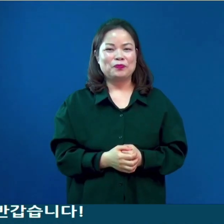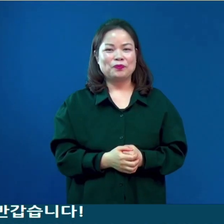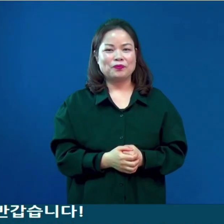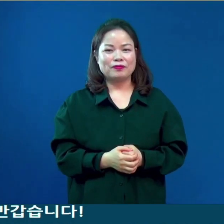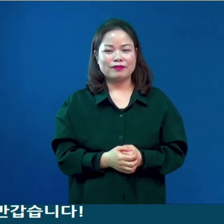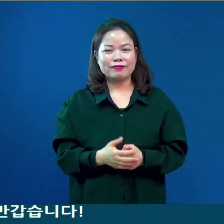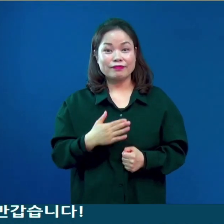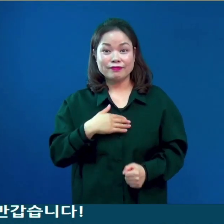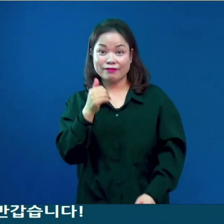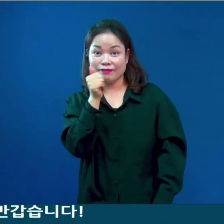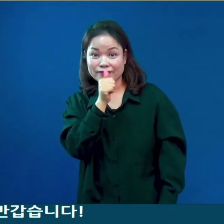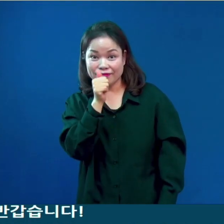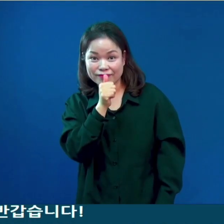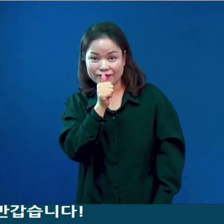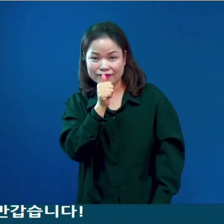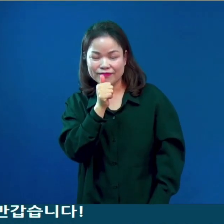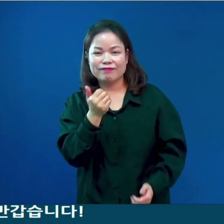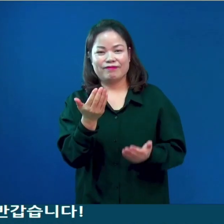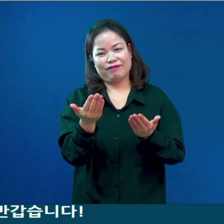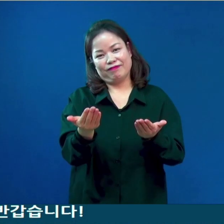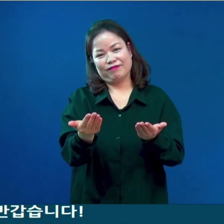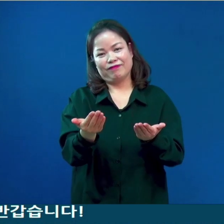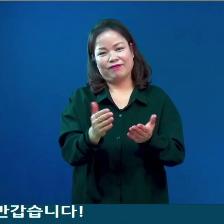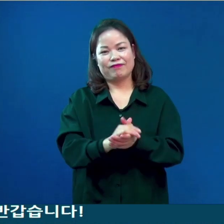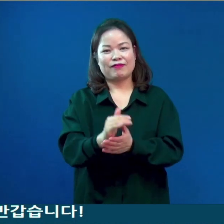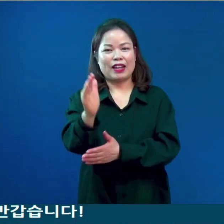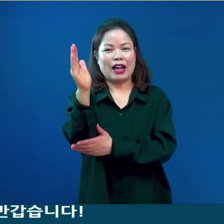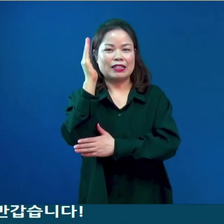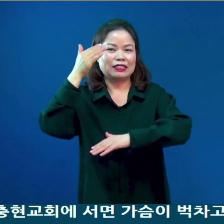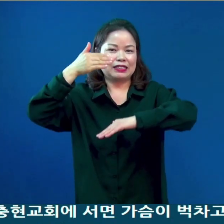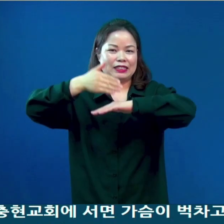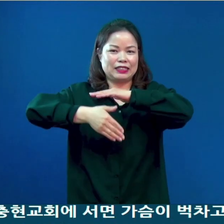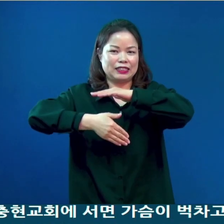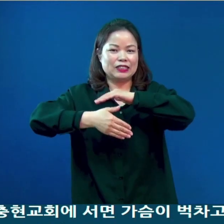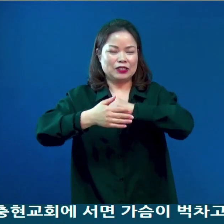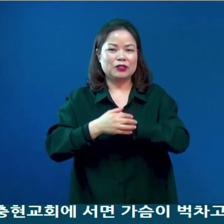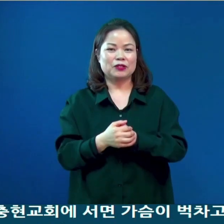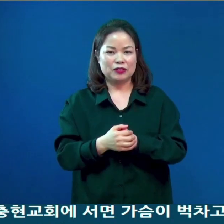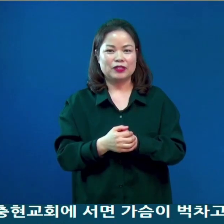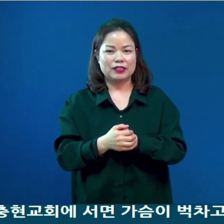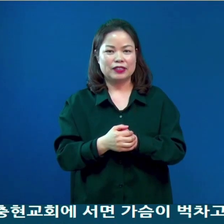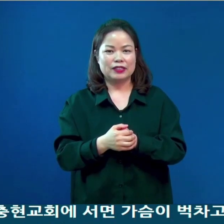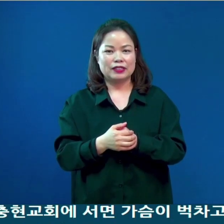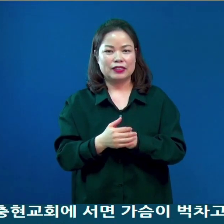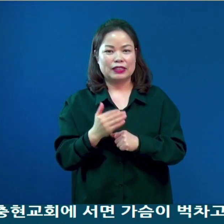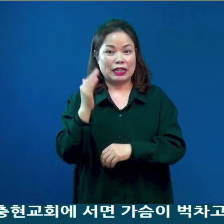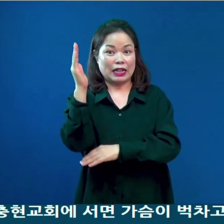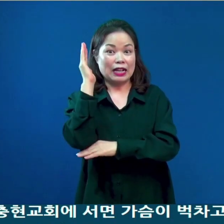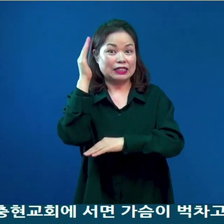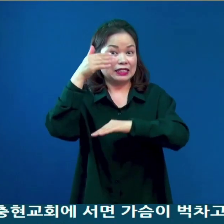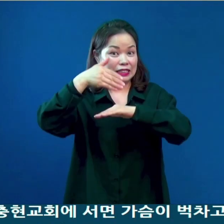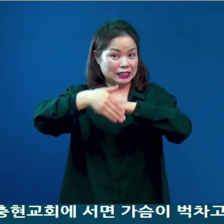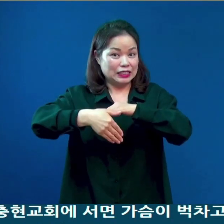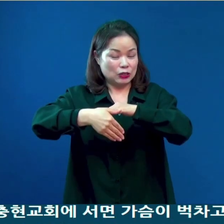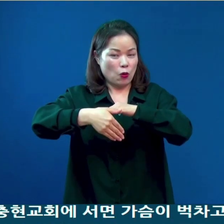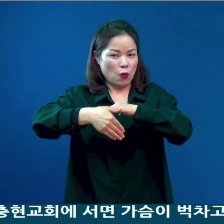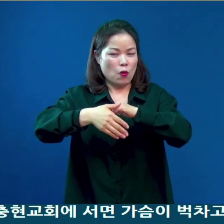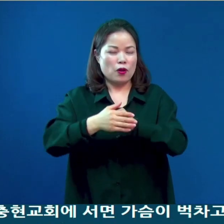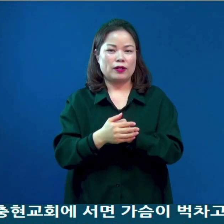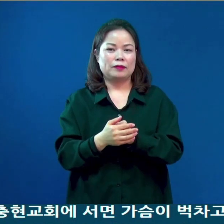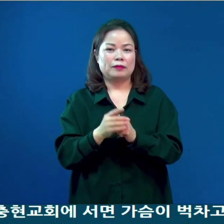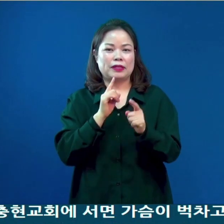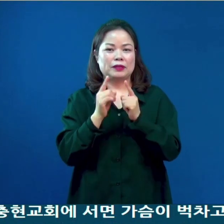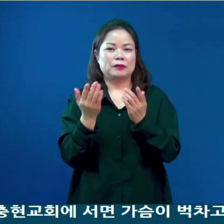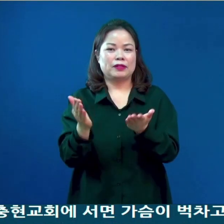제 소개를 잠깐 하고 좀 이렇게 오늘 또 강의 형태로 좀 부탁을 받았습니다. 그래서 제가 지금 강의 형태와 함께 말씀을